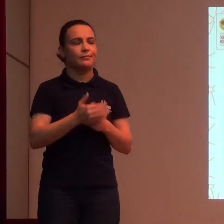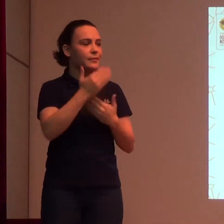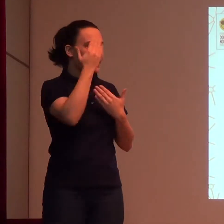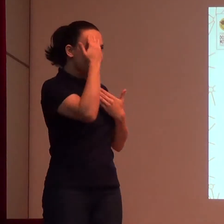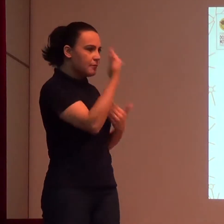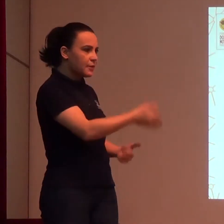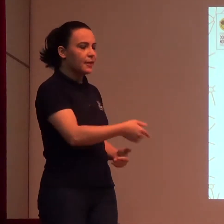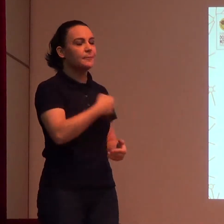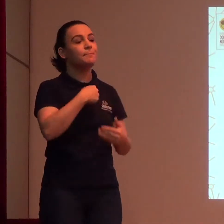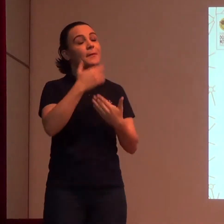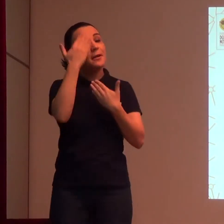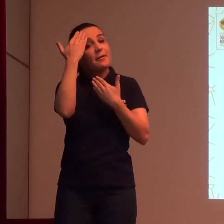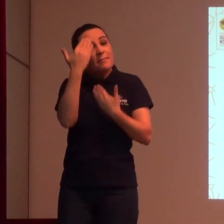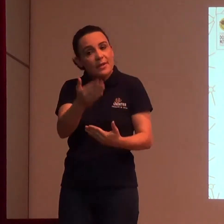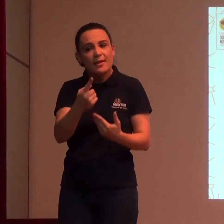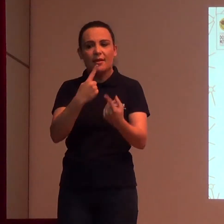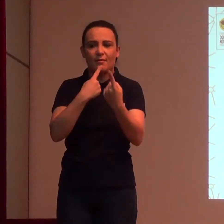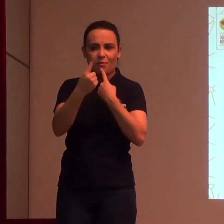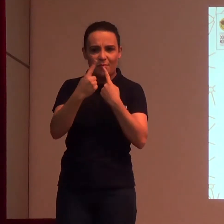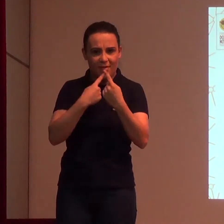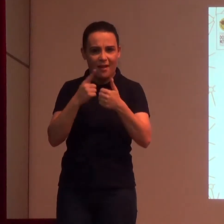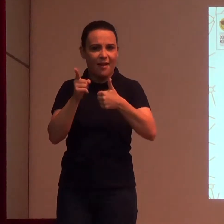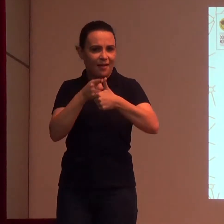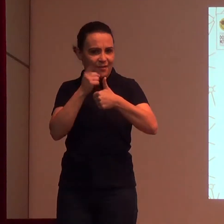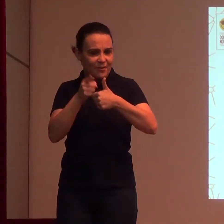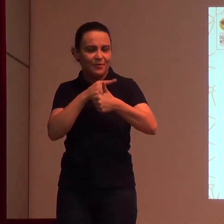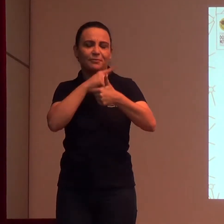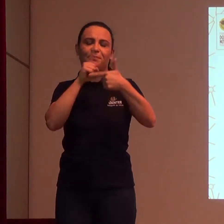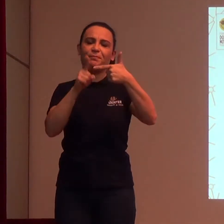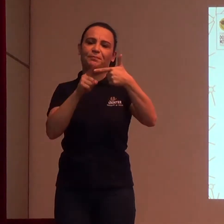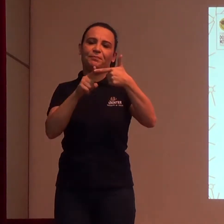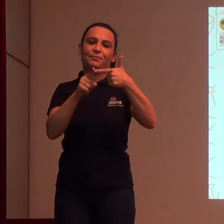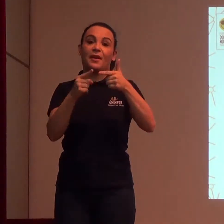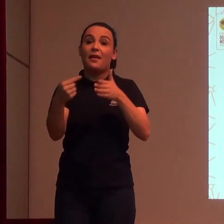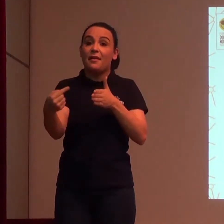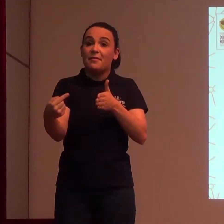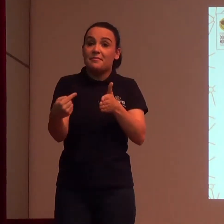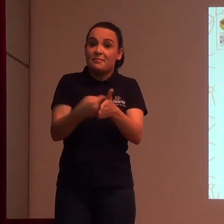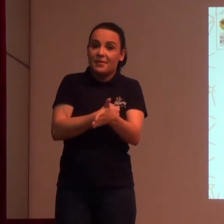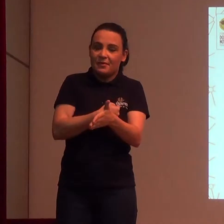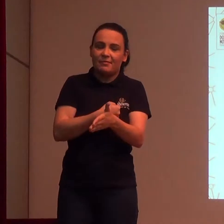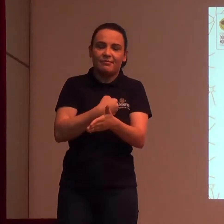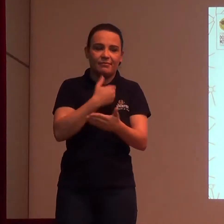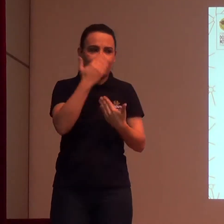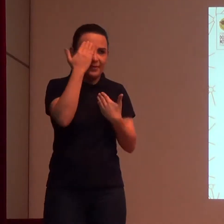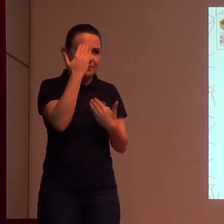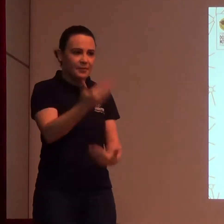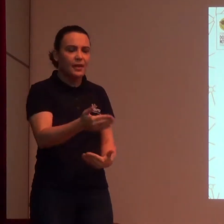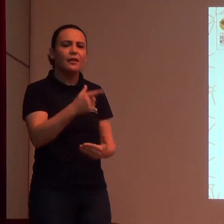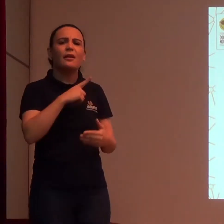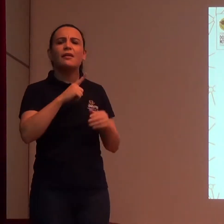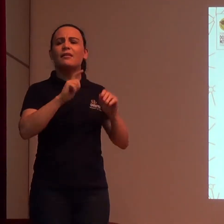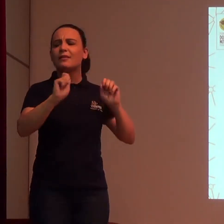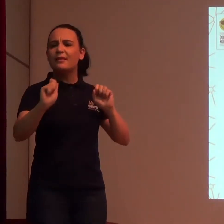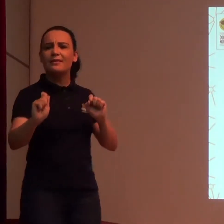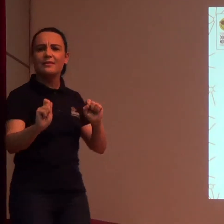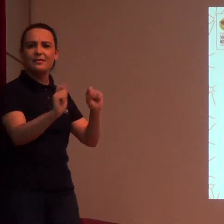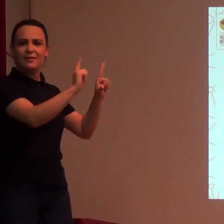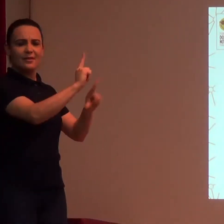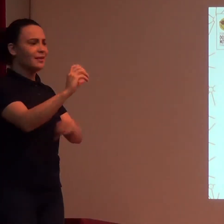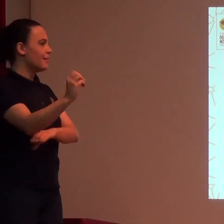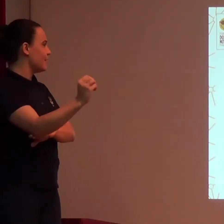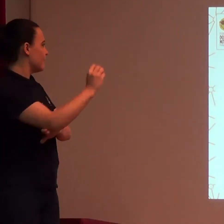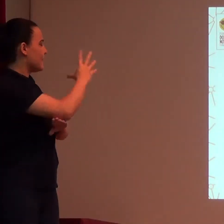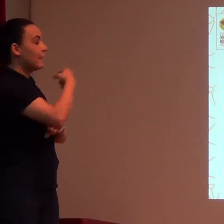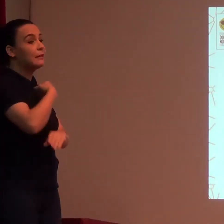Obrigada pelo comentário, obrigada pela pergunta também. Normalmente eu trago essa informação no slide, aí eu tinha só 30 minutos,